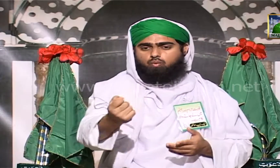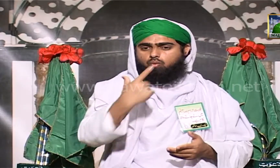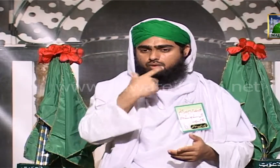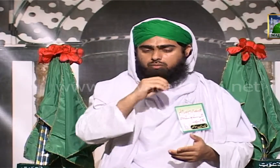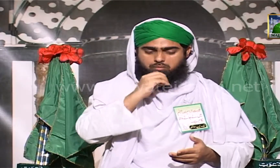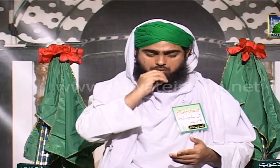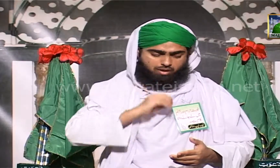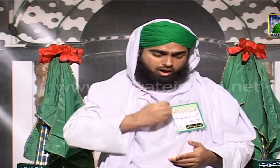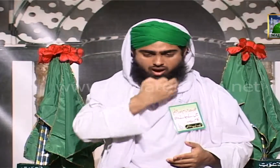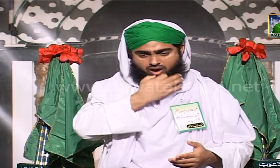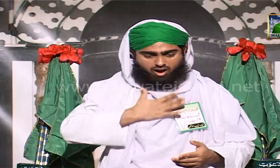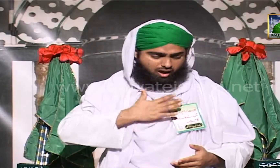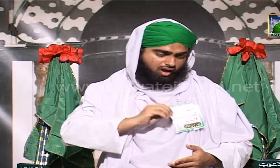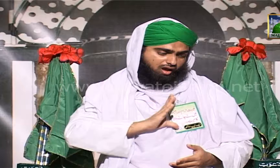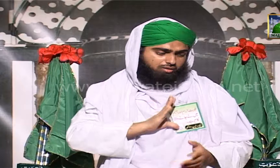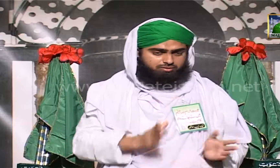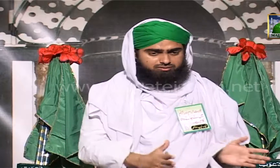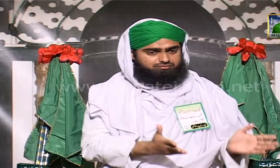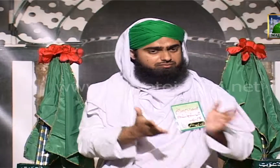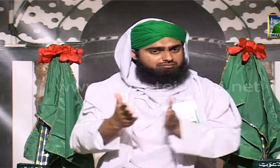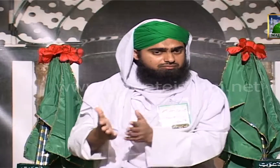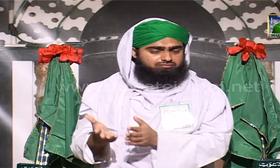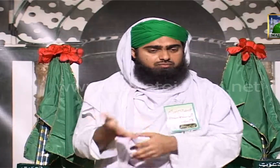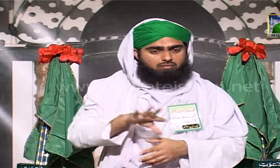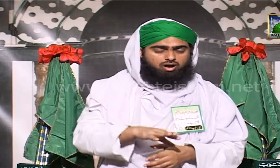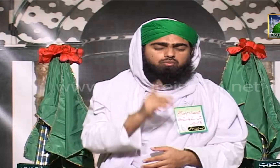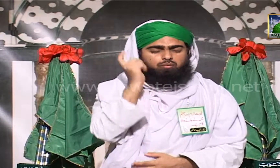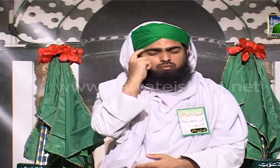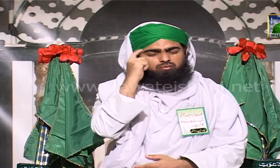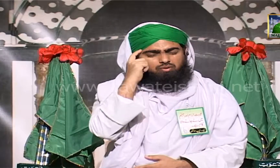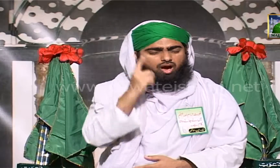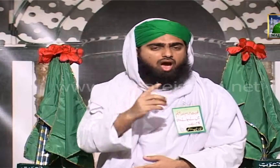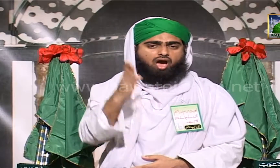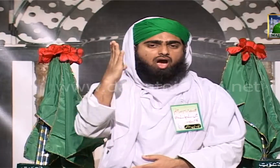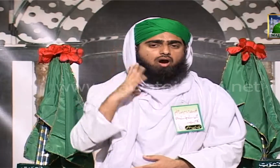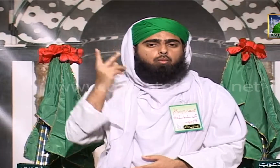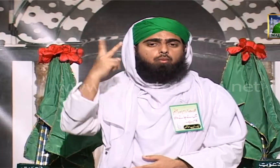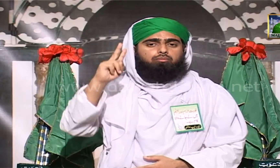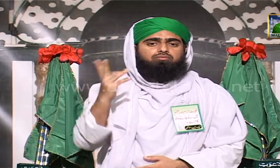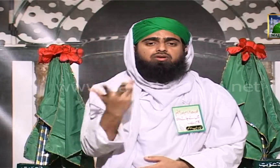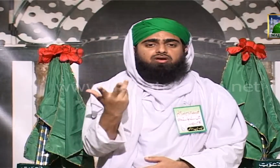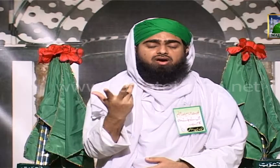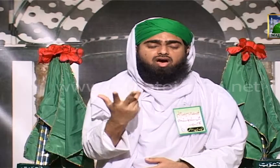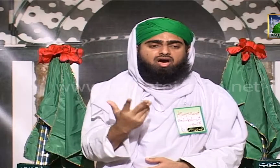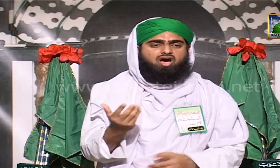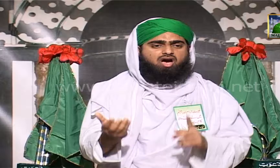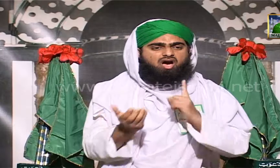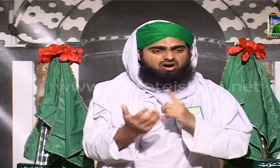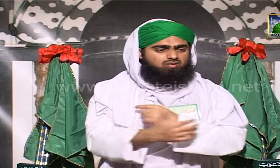تمام نیک کاموں میں جب غور کیا کہ کون سی نیکی افضل ہے تو مجھے محتاجوں اور مہمانوں